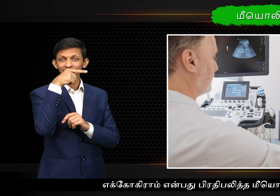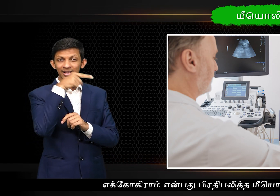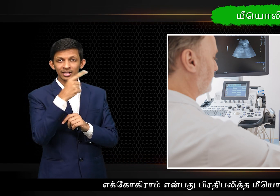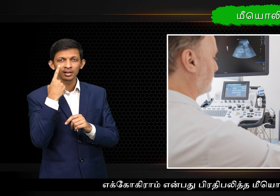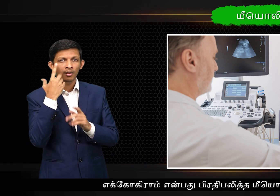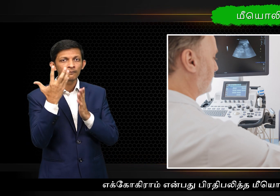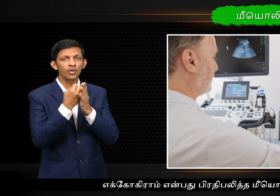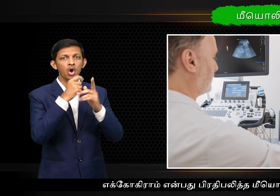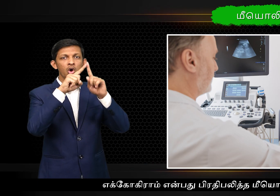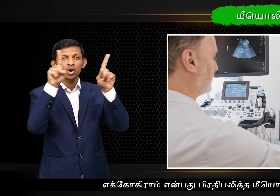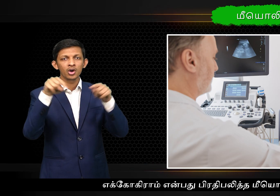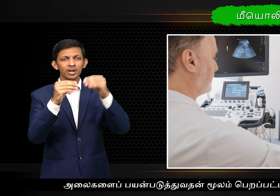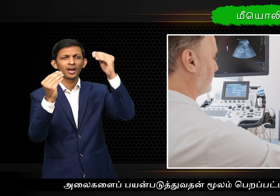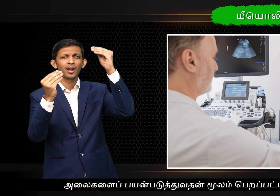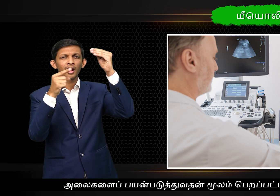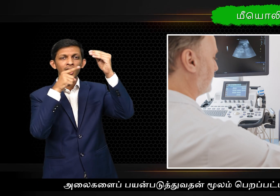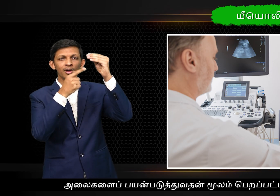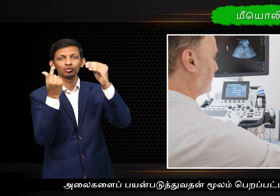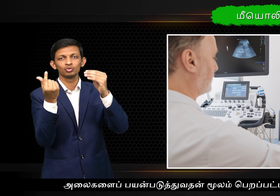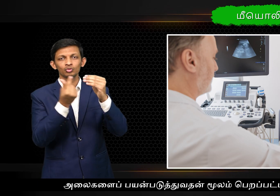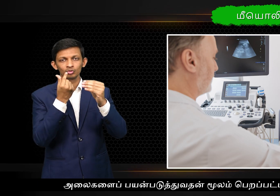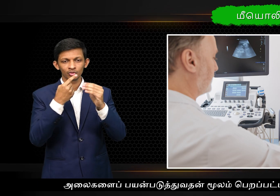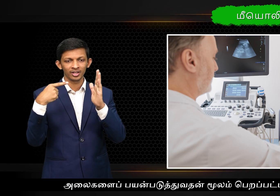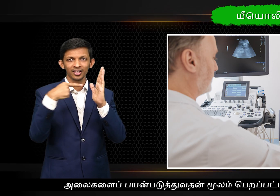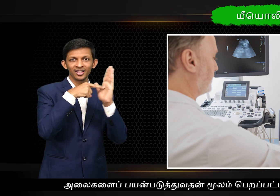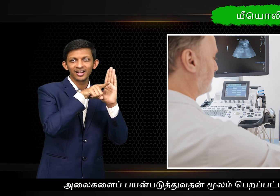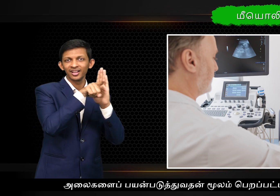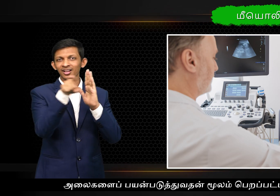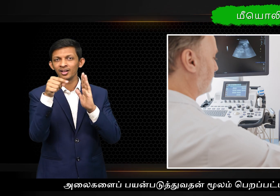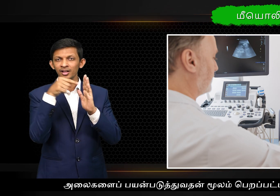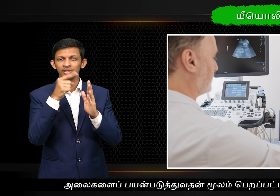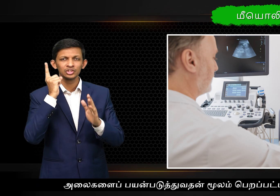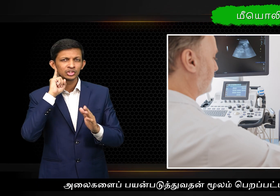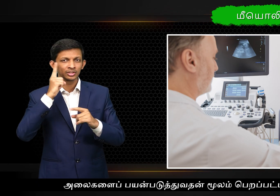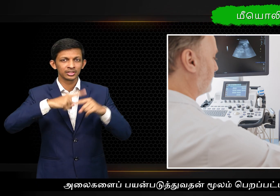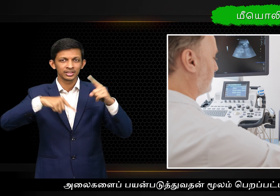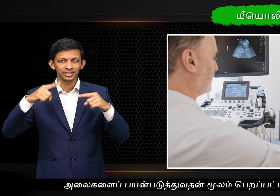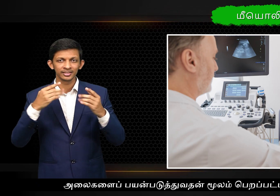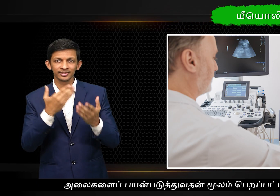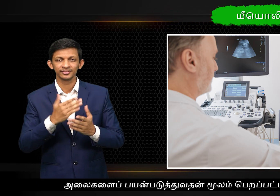என்பது பிரதிபலித்த மீயொலி அலைகளை பயன்படுத்துவதன் மூலம் பெறப்பட்ட ஒரு படம்.